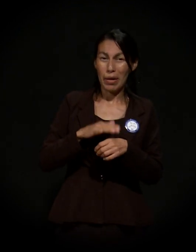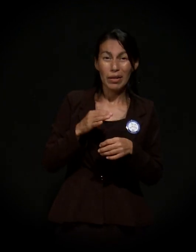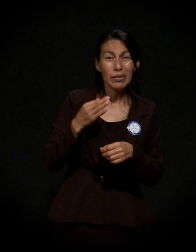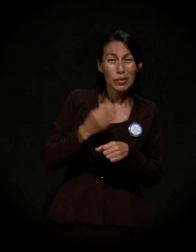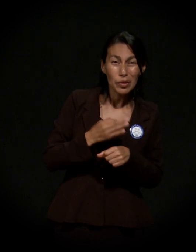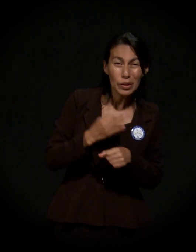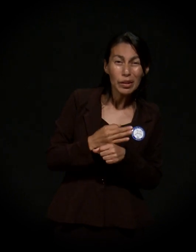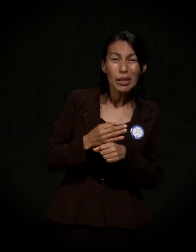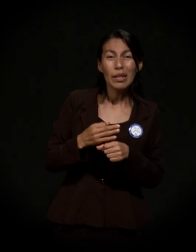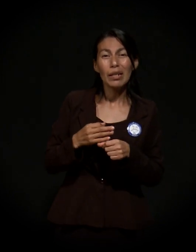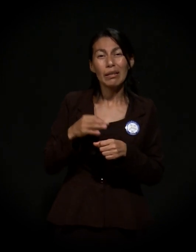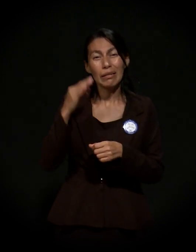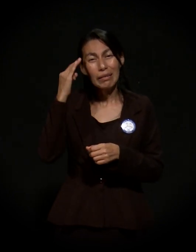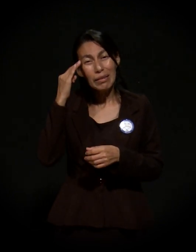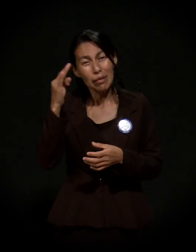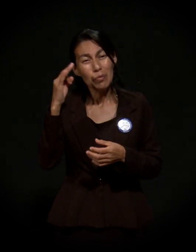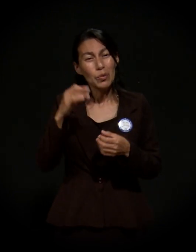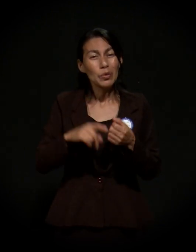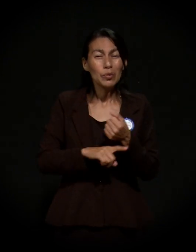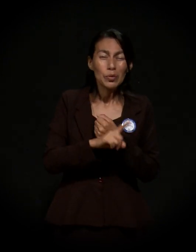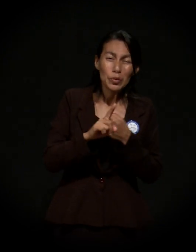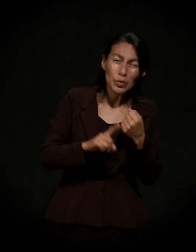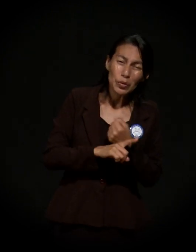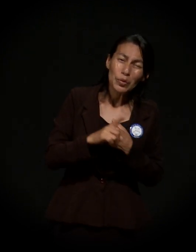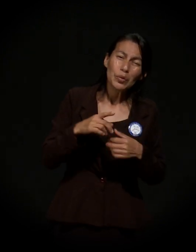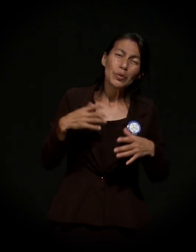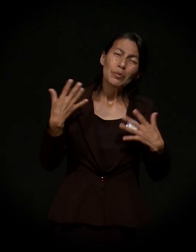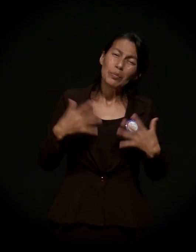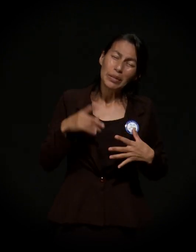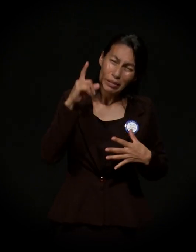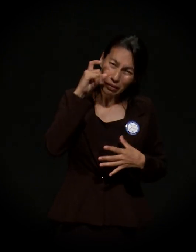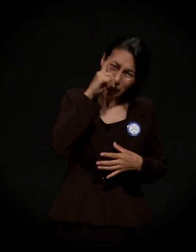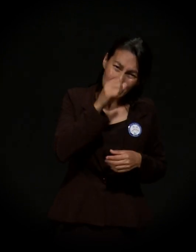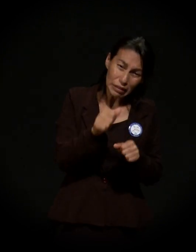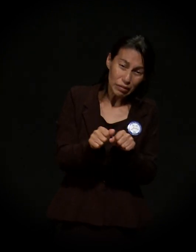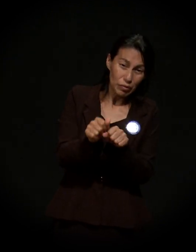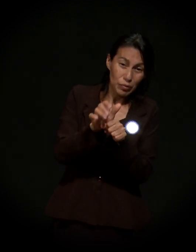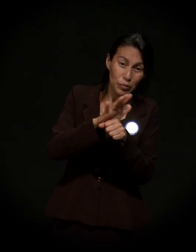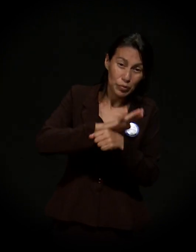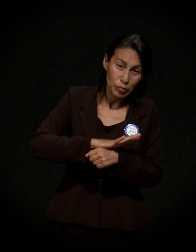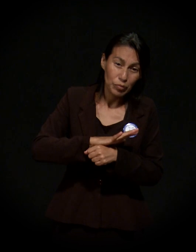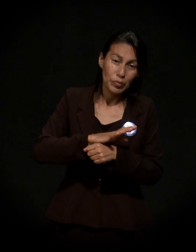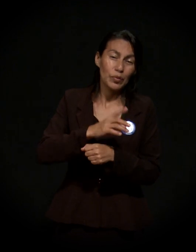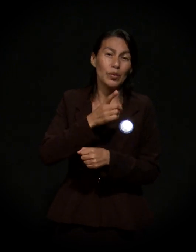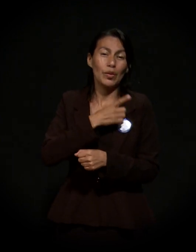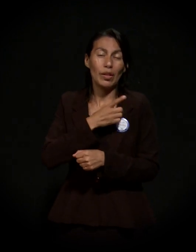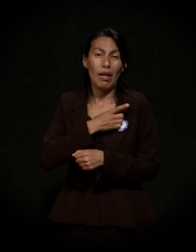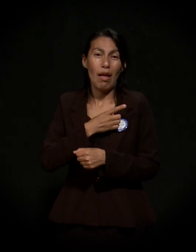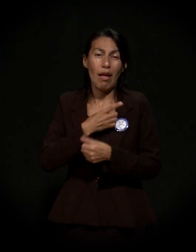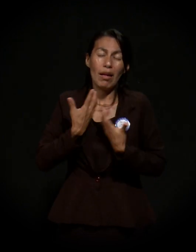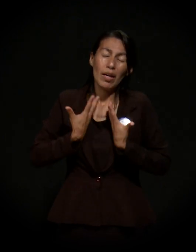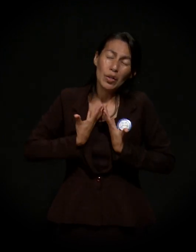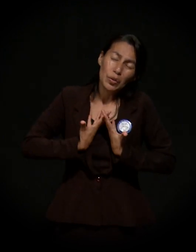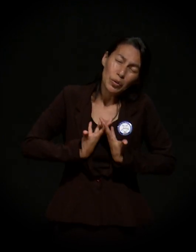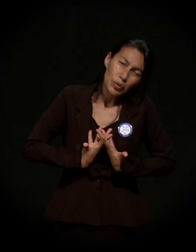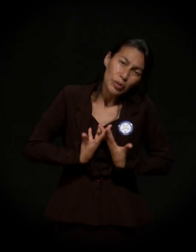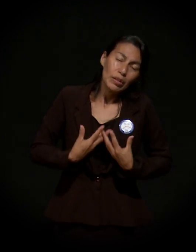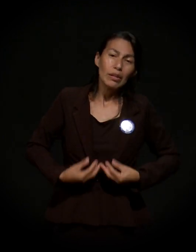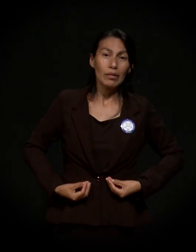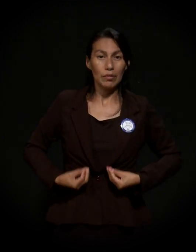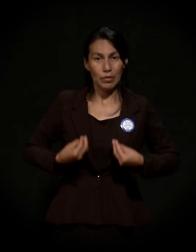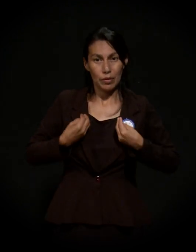Especialmente en estos tiempos de pandemia, de soledad y de angustia que